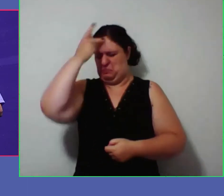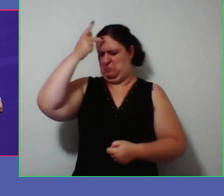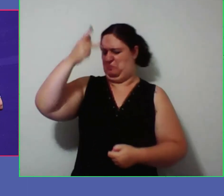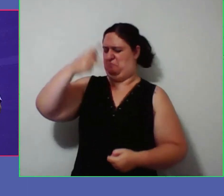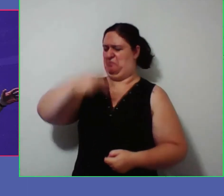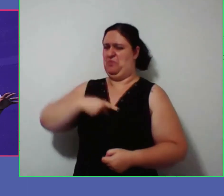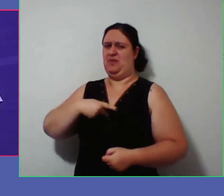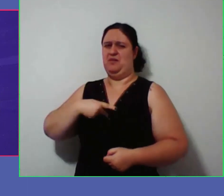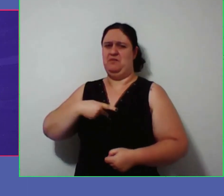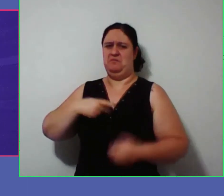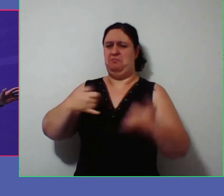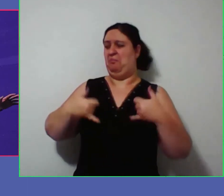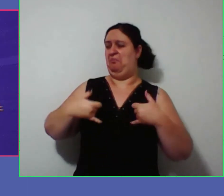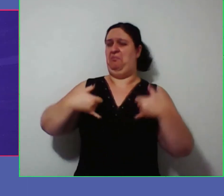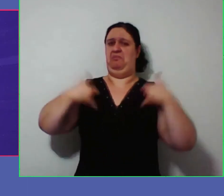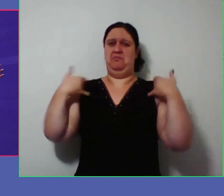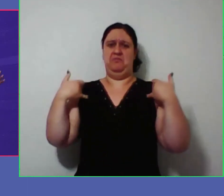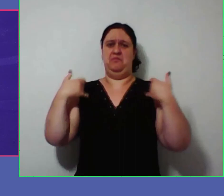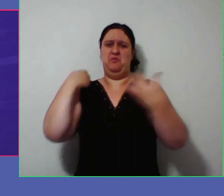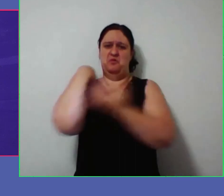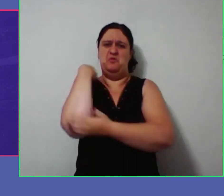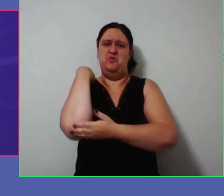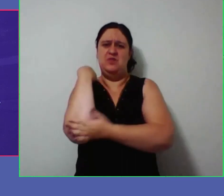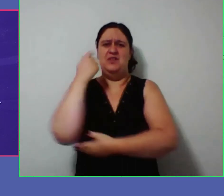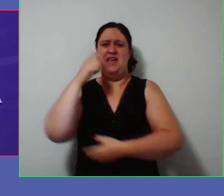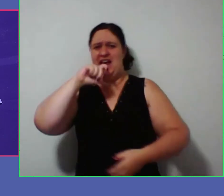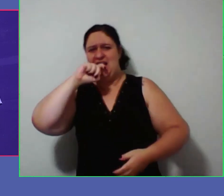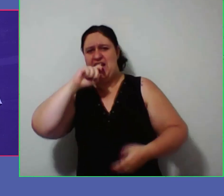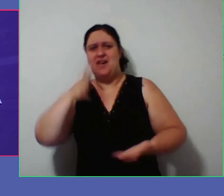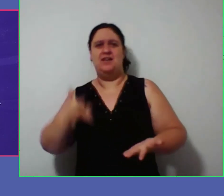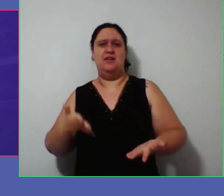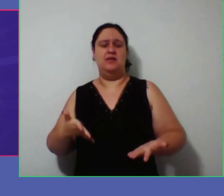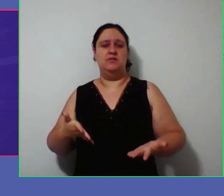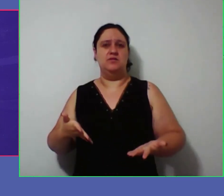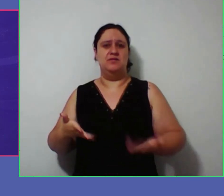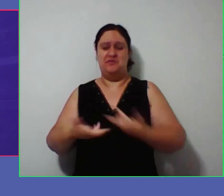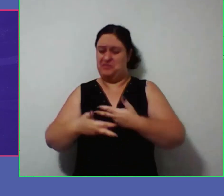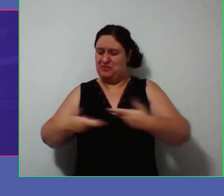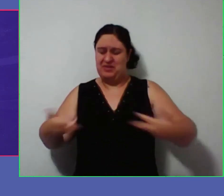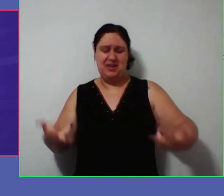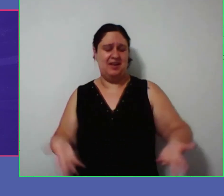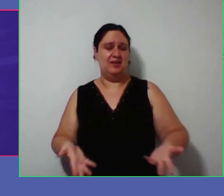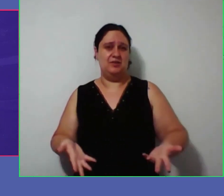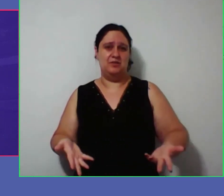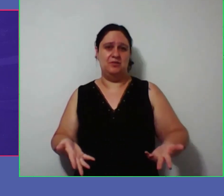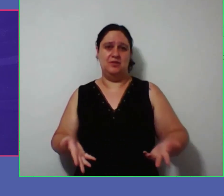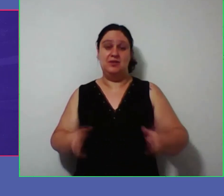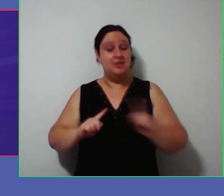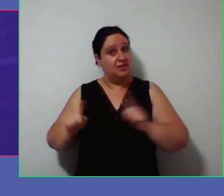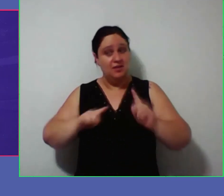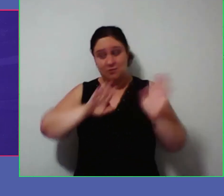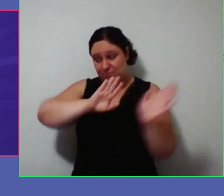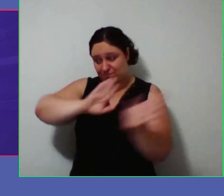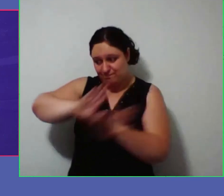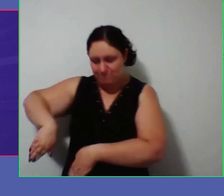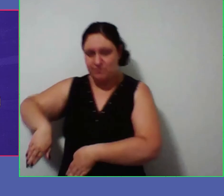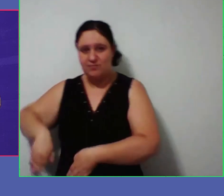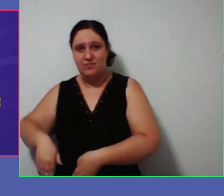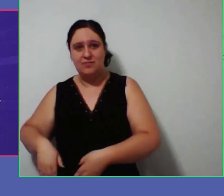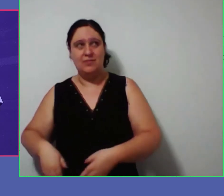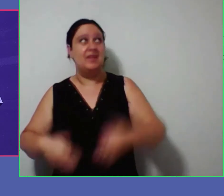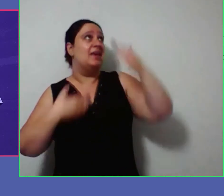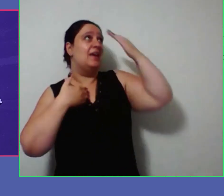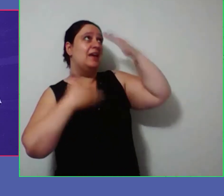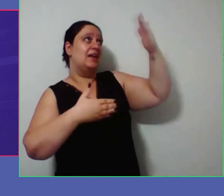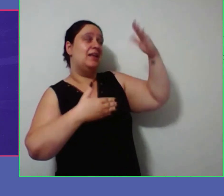arrogância, ciúmes, invejas, tantas coisas, né? Mas graças a Deus, irmão, nós temos em nós, né, o poder